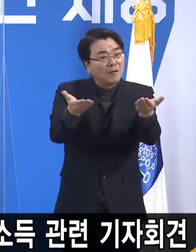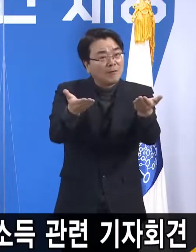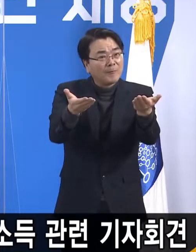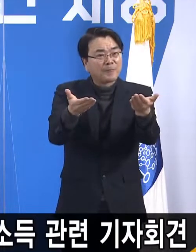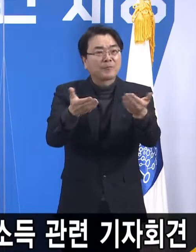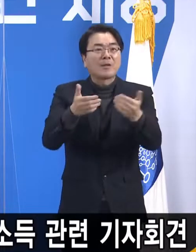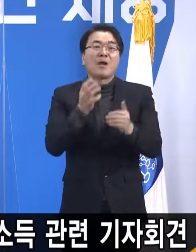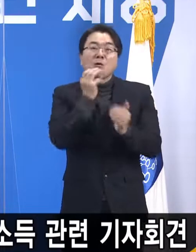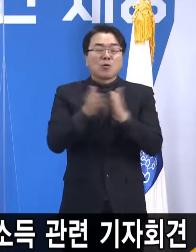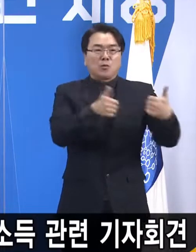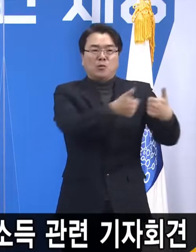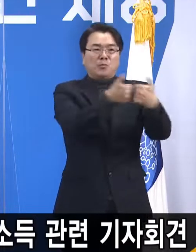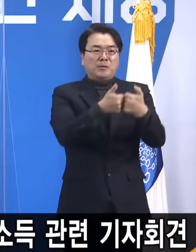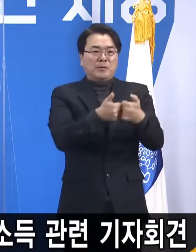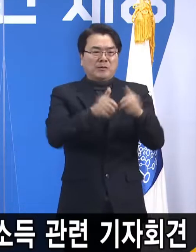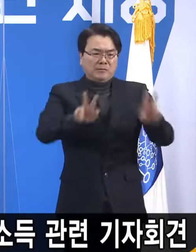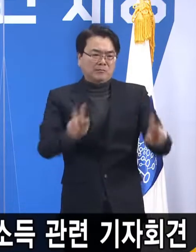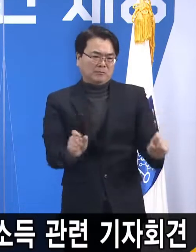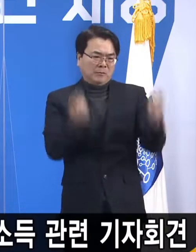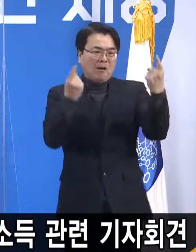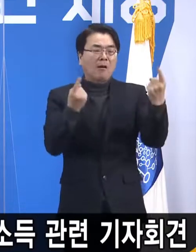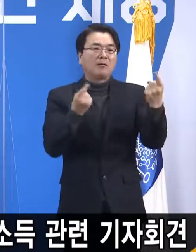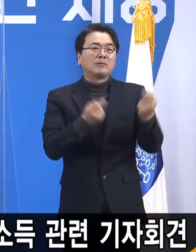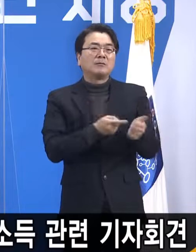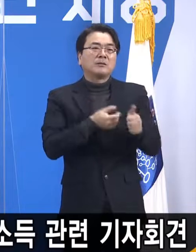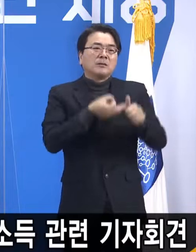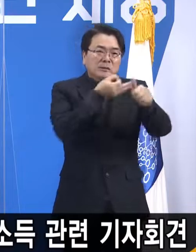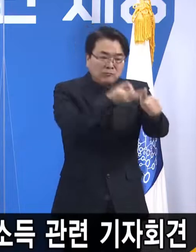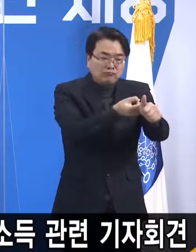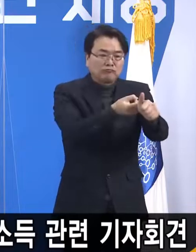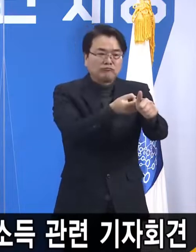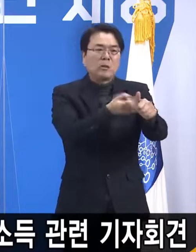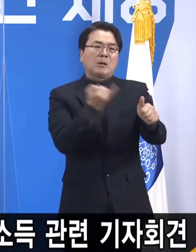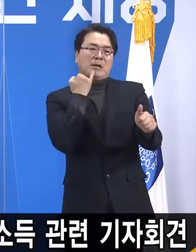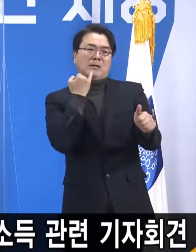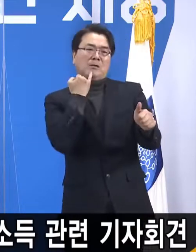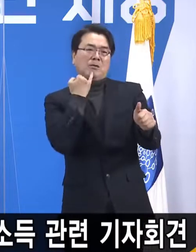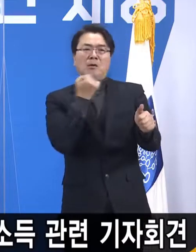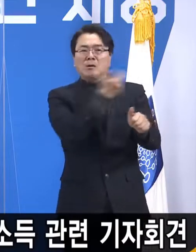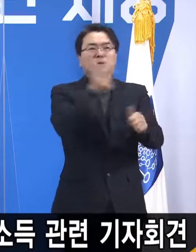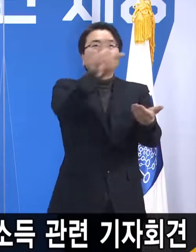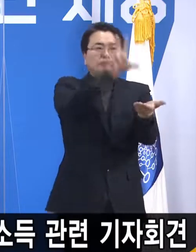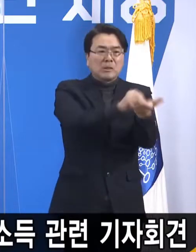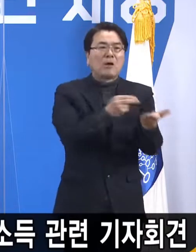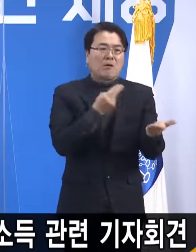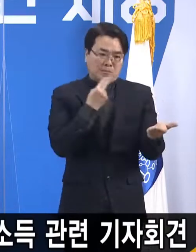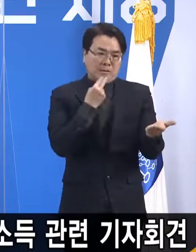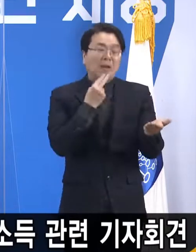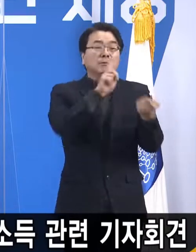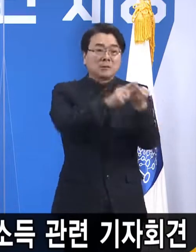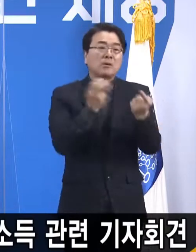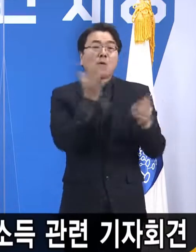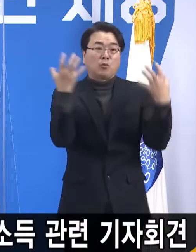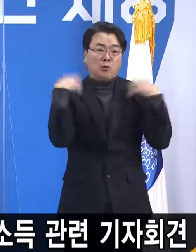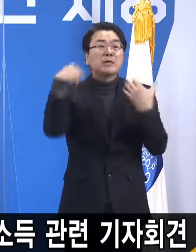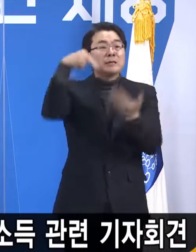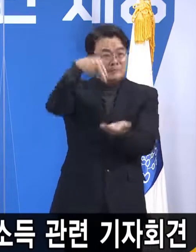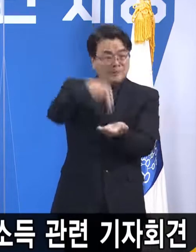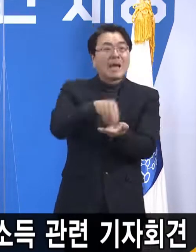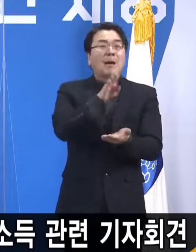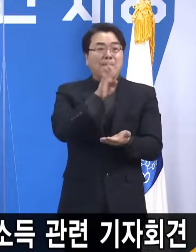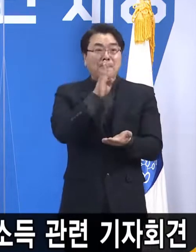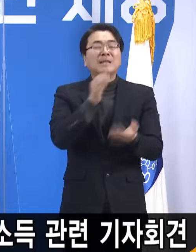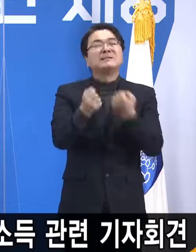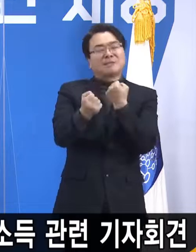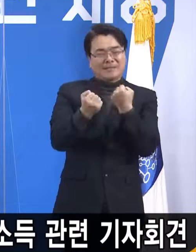즉시 지급하는 것이 필요하고 또큰 문제가 없다는 것이 현재 경기도의 입장이긴 하지만